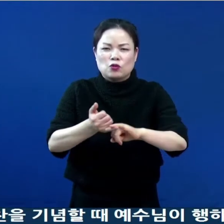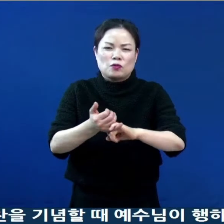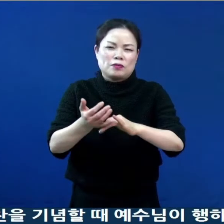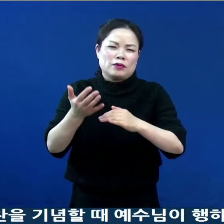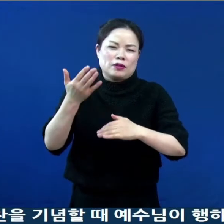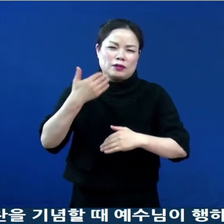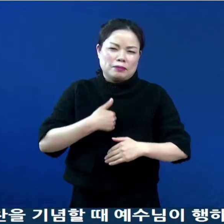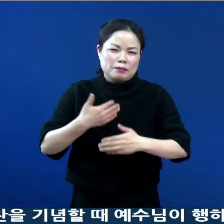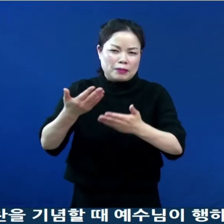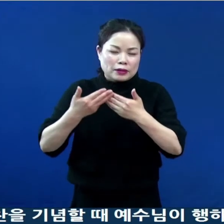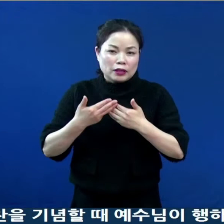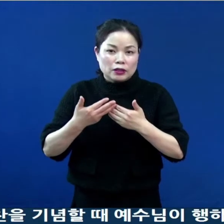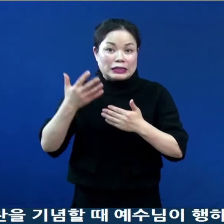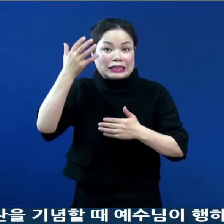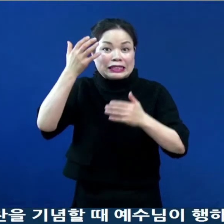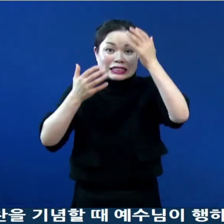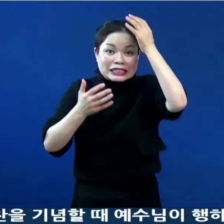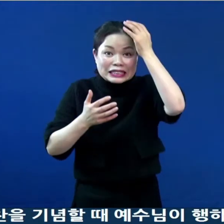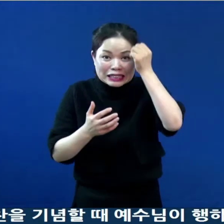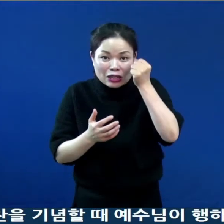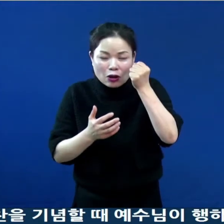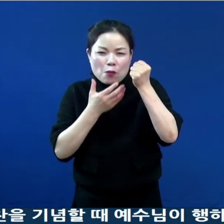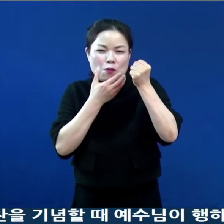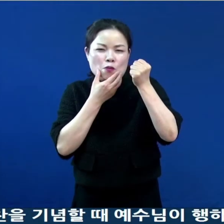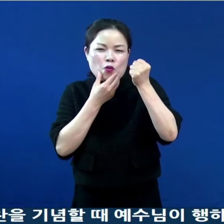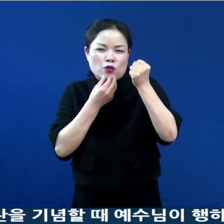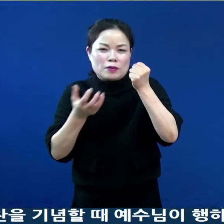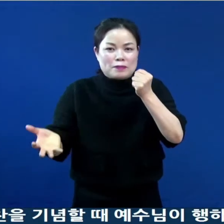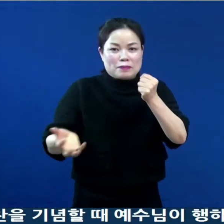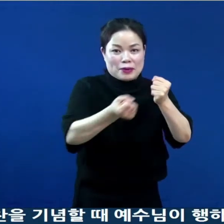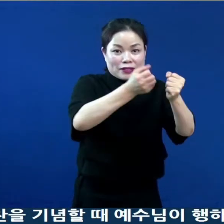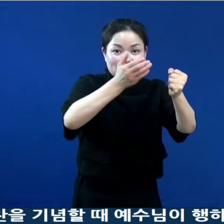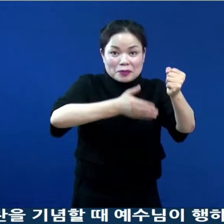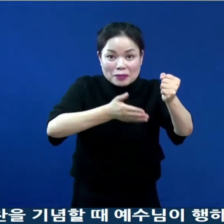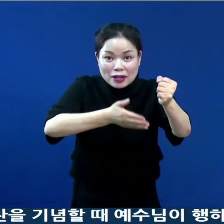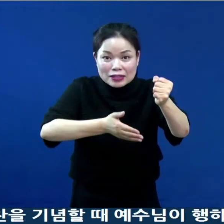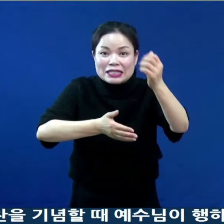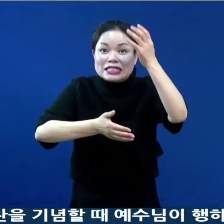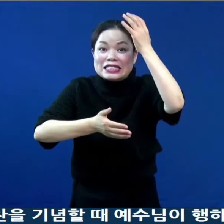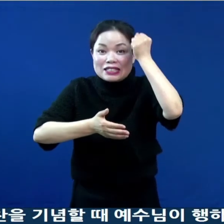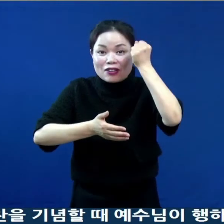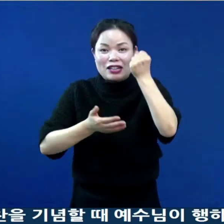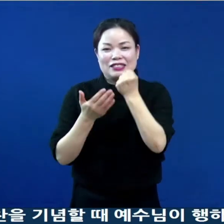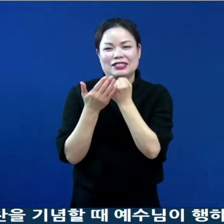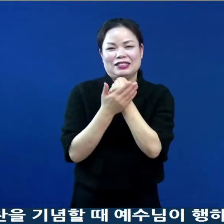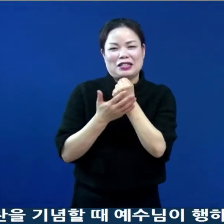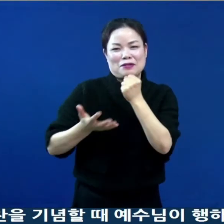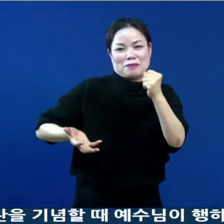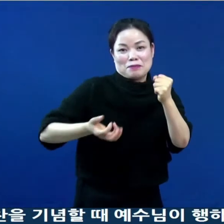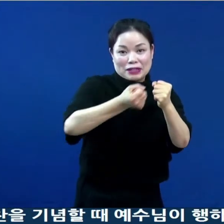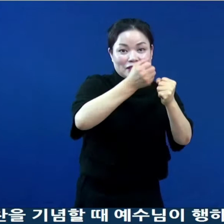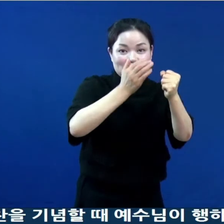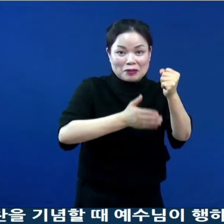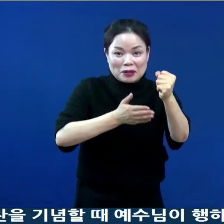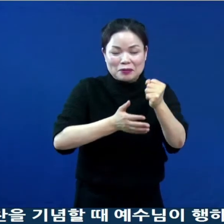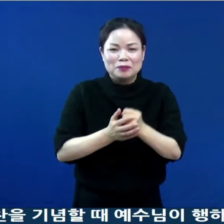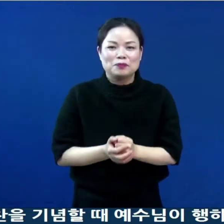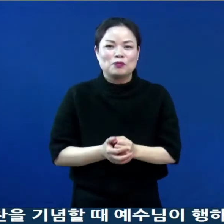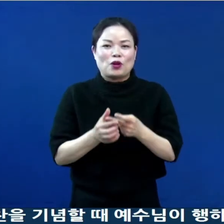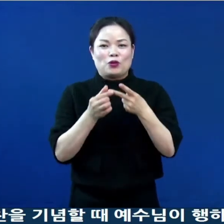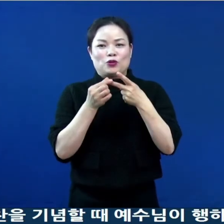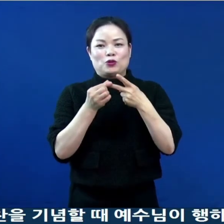것은 기억하는 복을 받자, 기억하는 은혜를 받자. 두